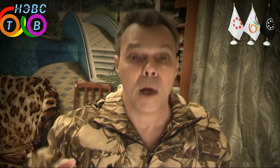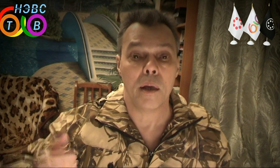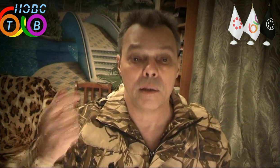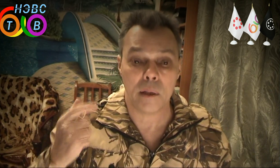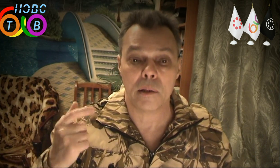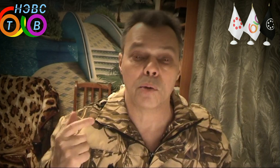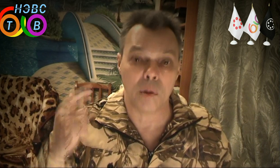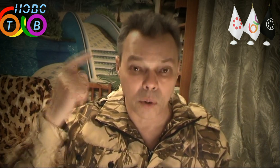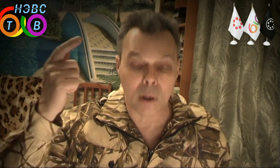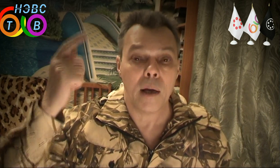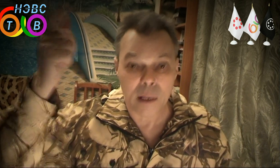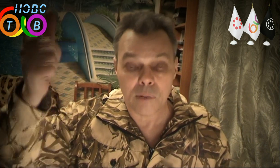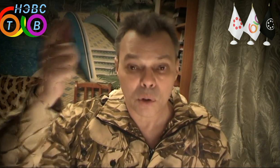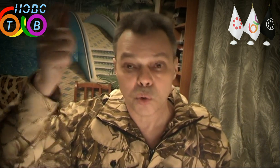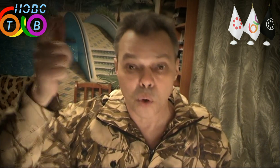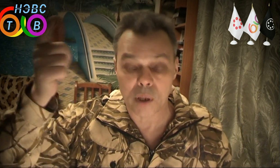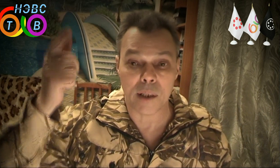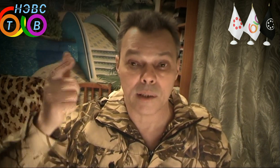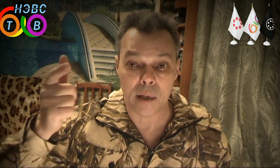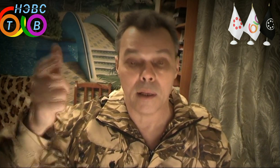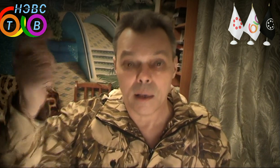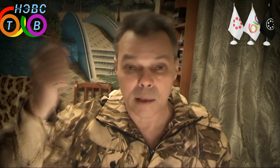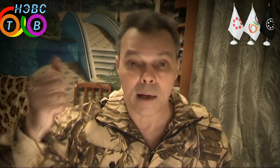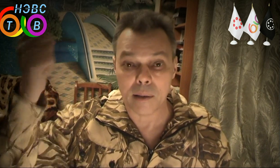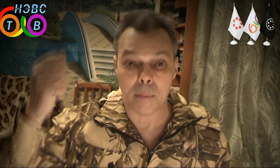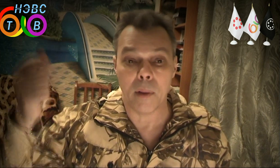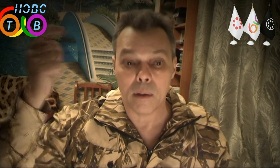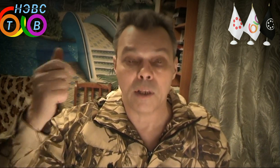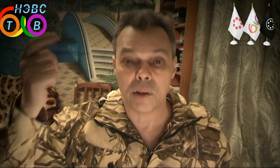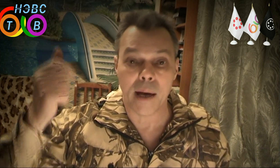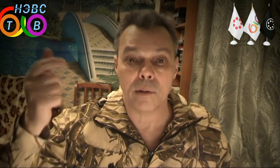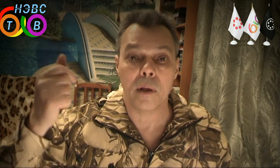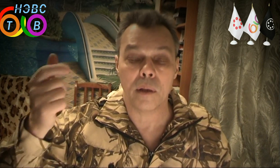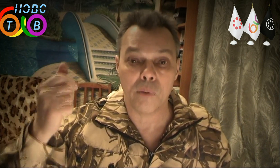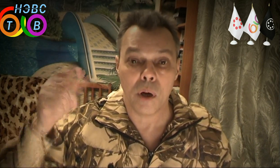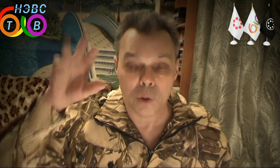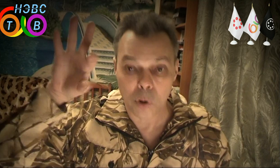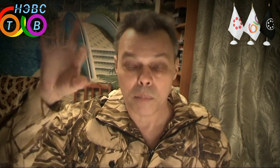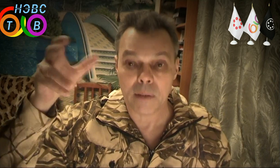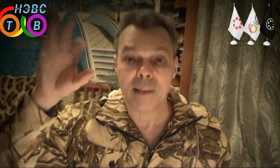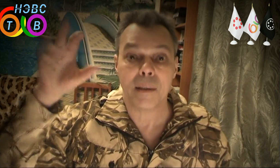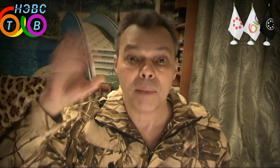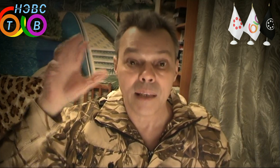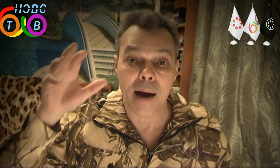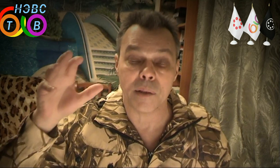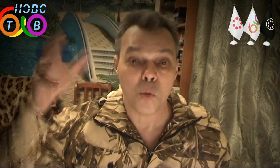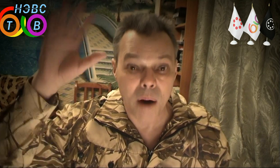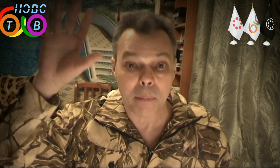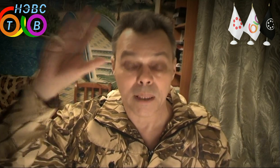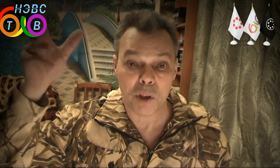и естественно, что ребенок на него тоже нацелен и как-то начинает его тоже пытаться менять. И у папы там